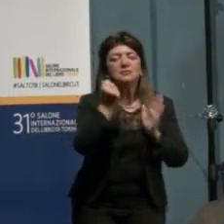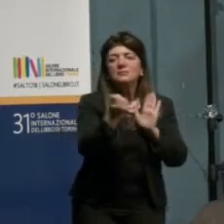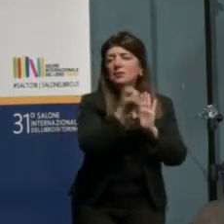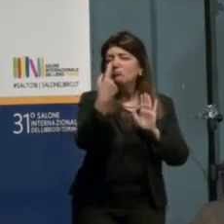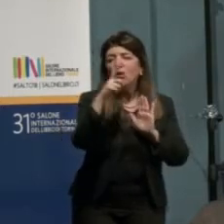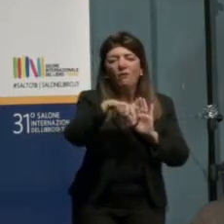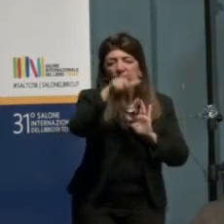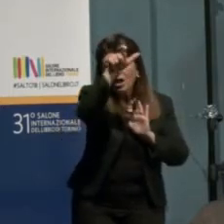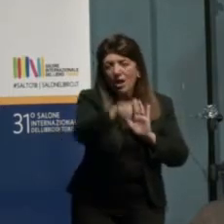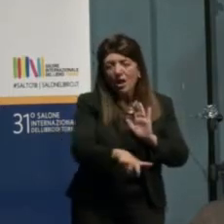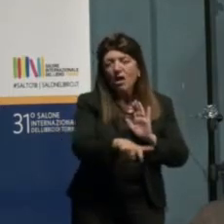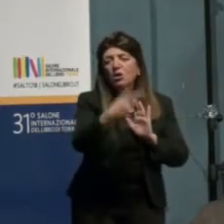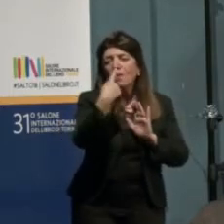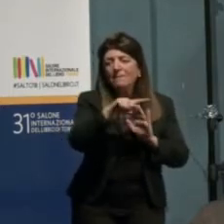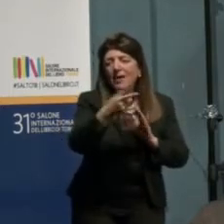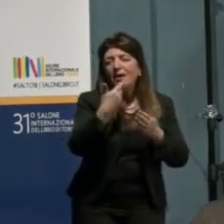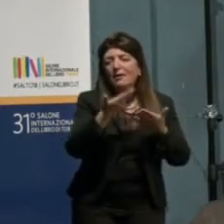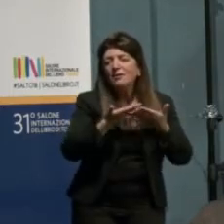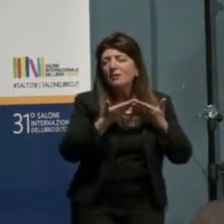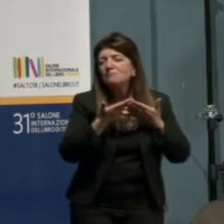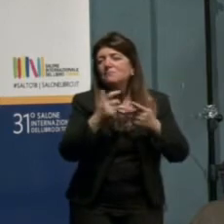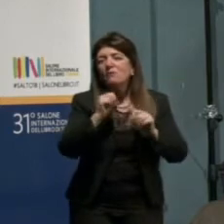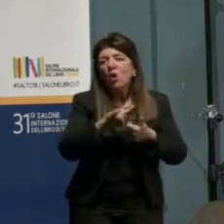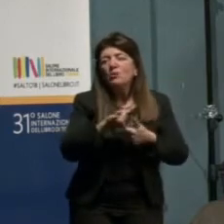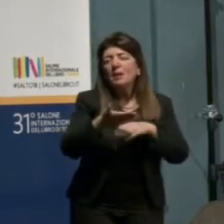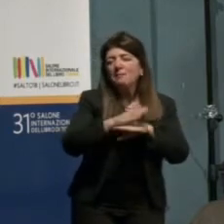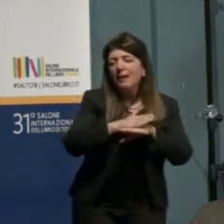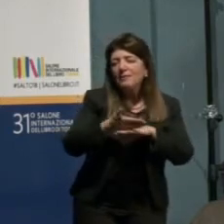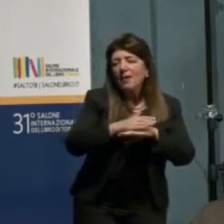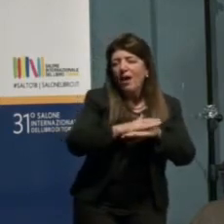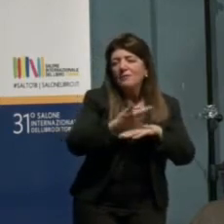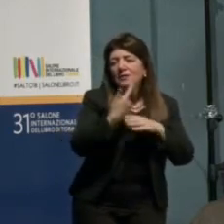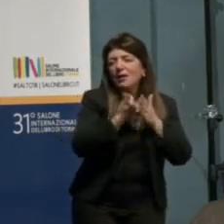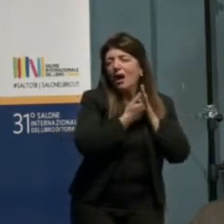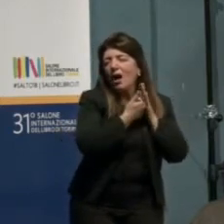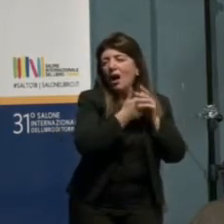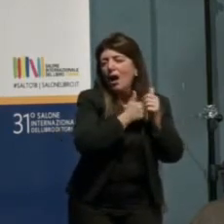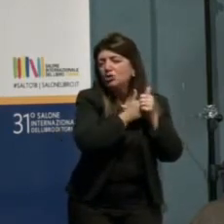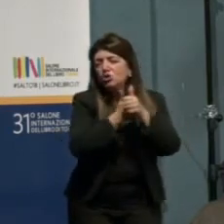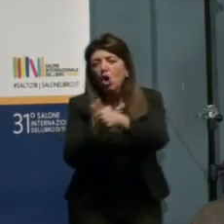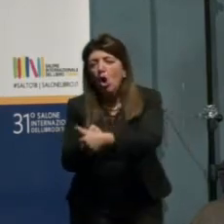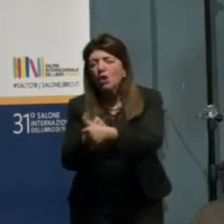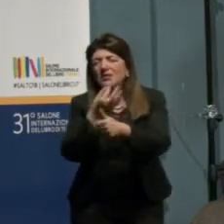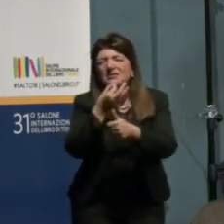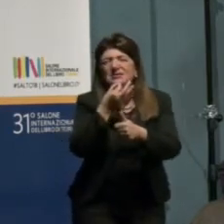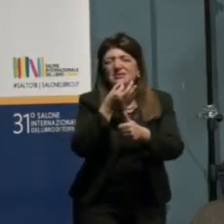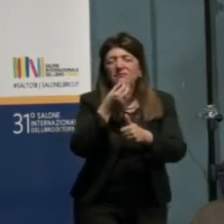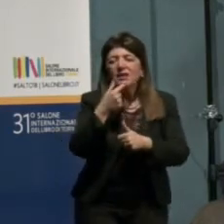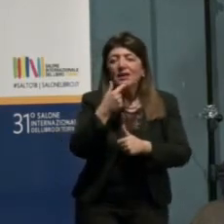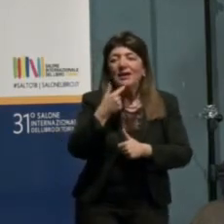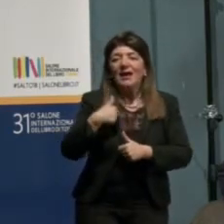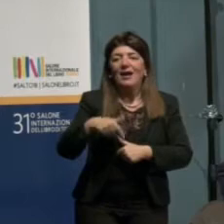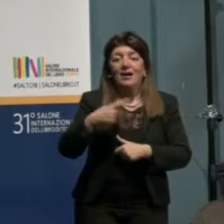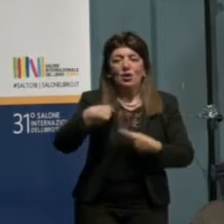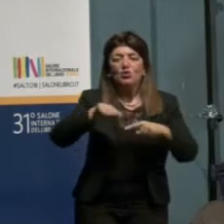abbiamo detto tante volte e non solo noi scorta mediatica e anche chi fa un like su il nostro